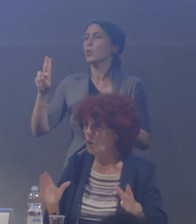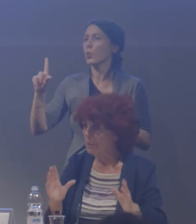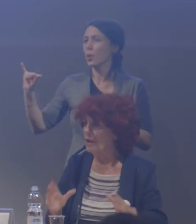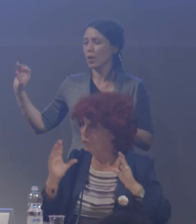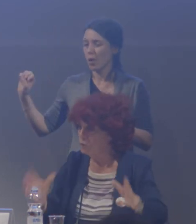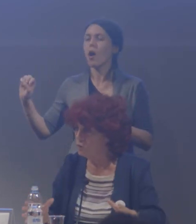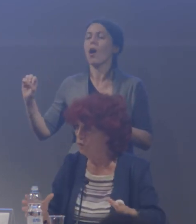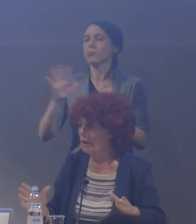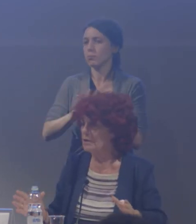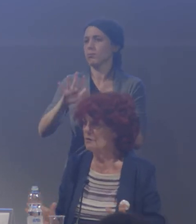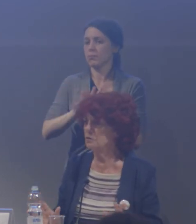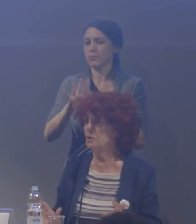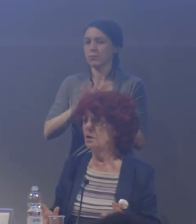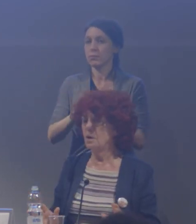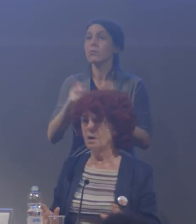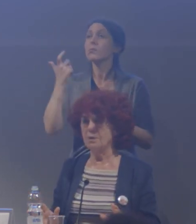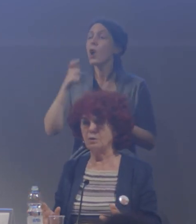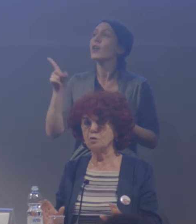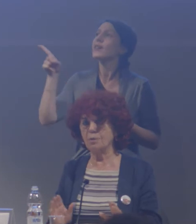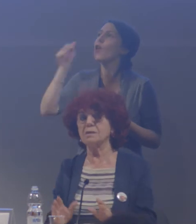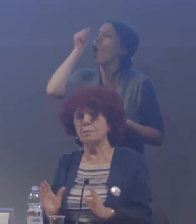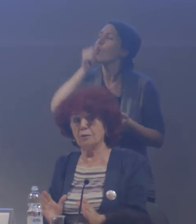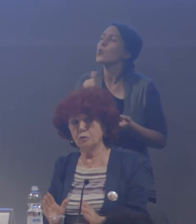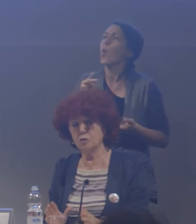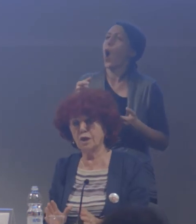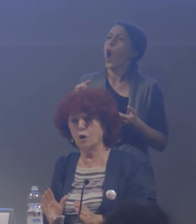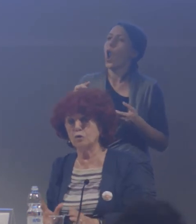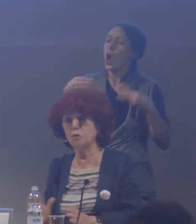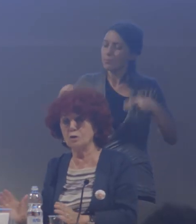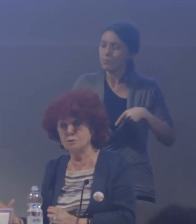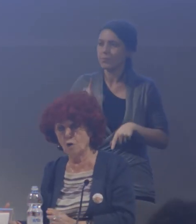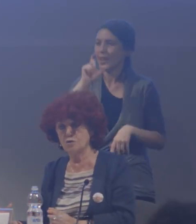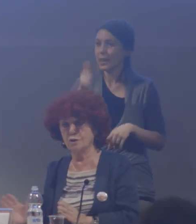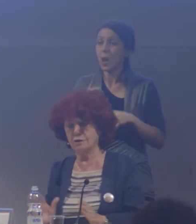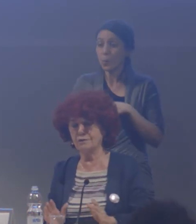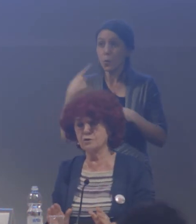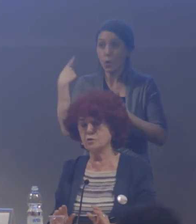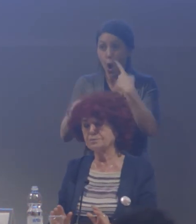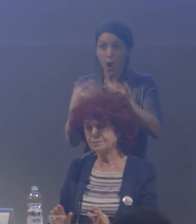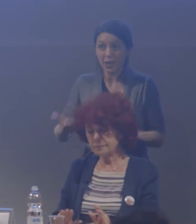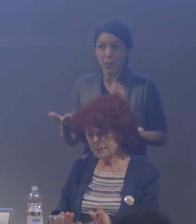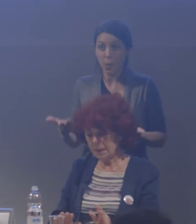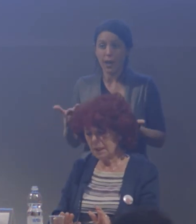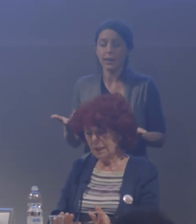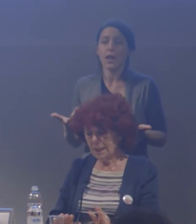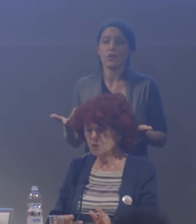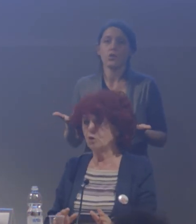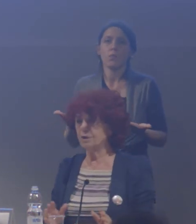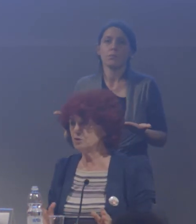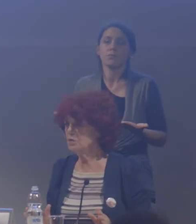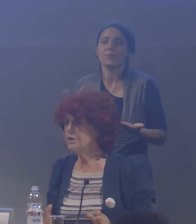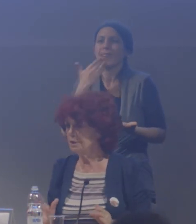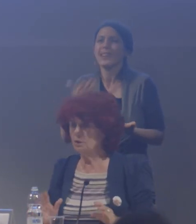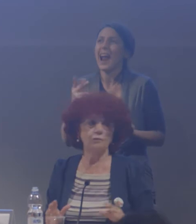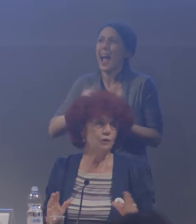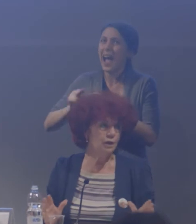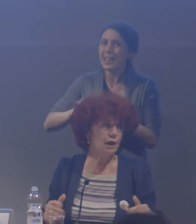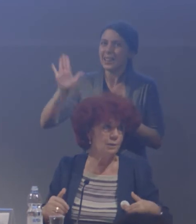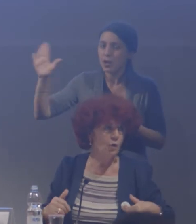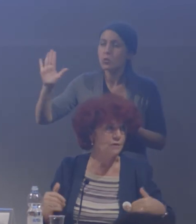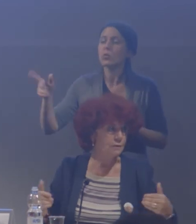Mauro, per la funzione che ha svolto per questo paese, per la funzione che continua a svolgere attraverso la sua opera e i suoi scritti,